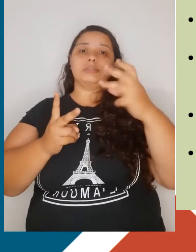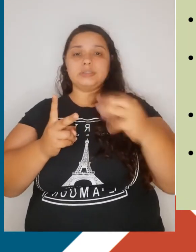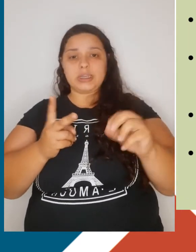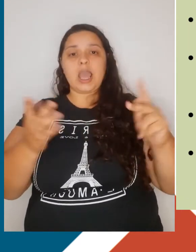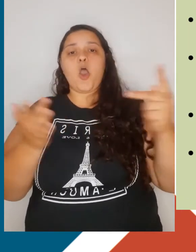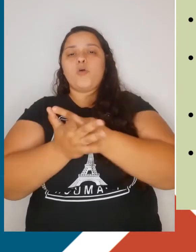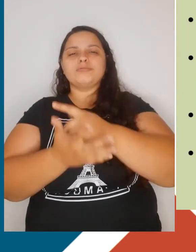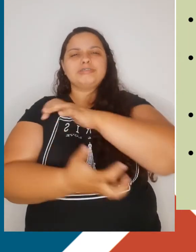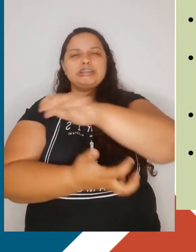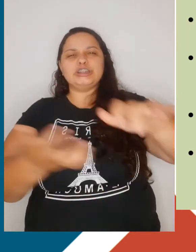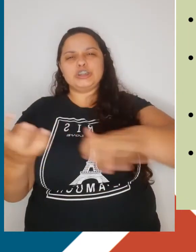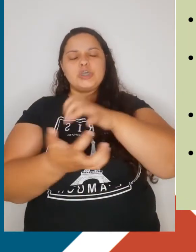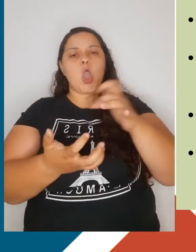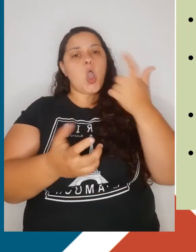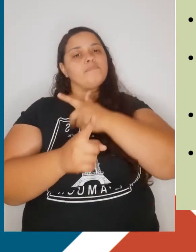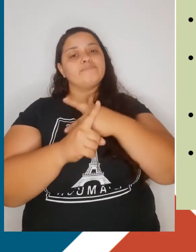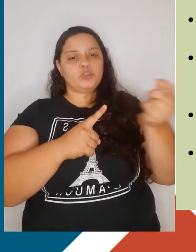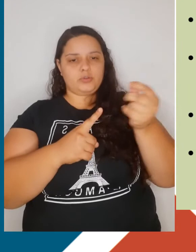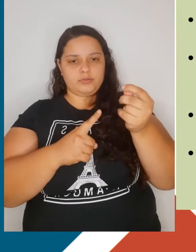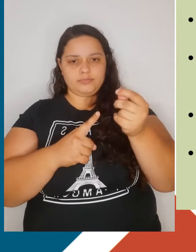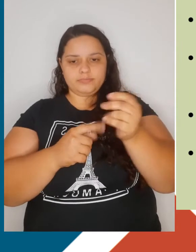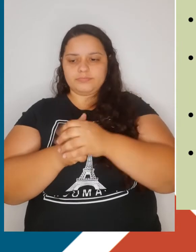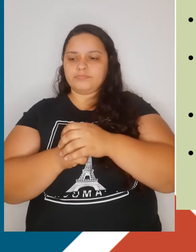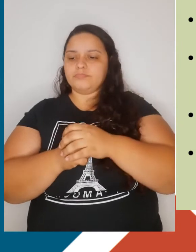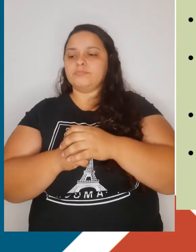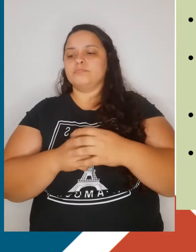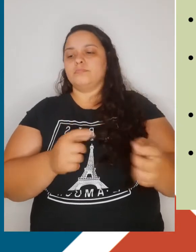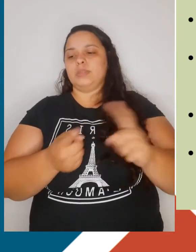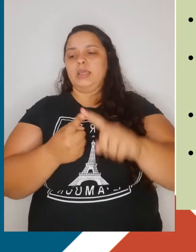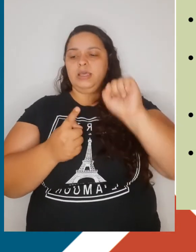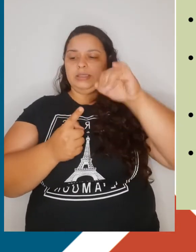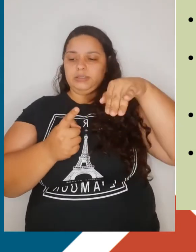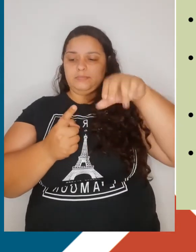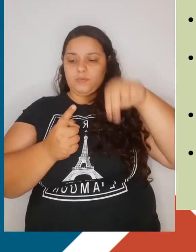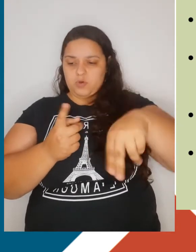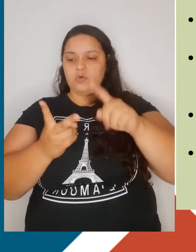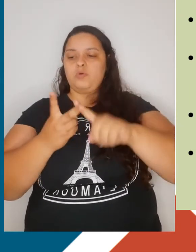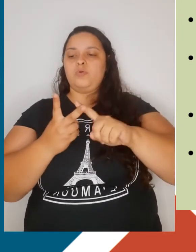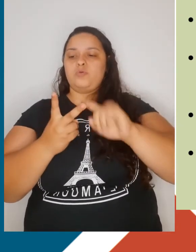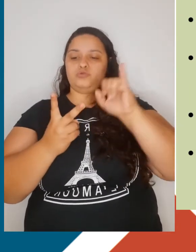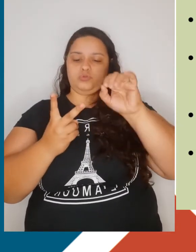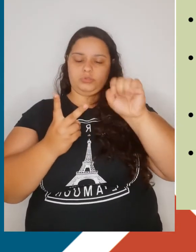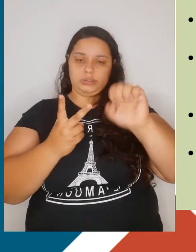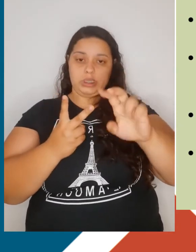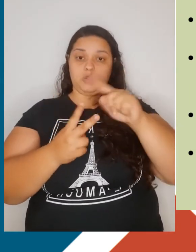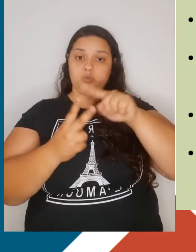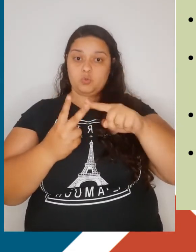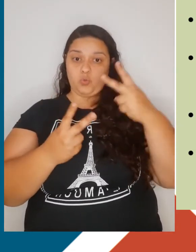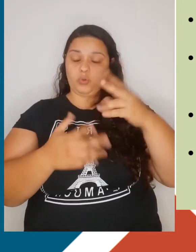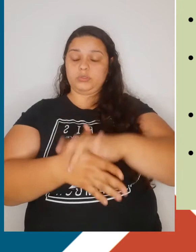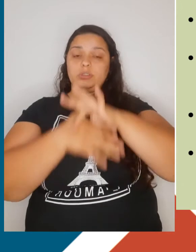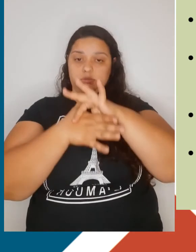e 1830, que acontecem rebeliões vitoriosas. Simão Bolívar e José São Martins, por exemplo, foram